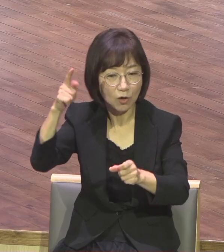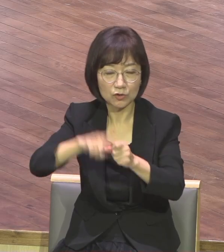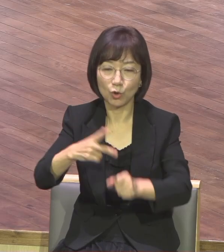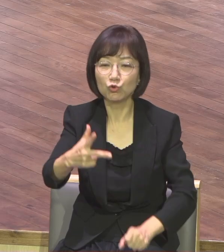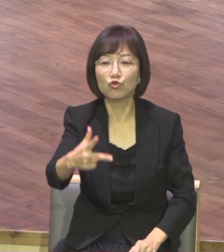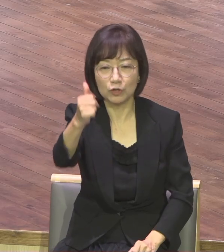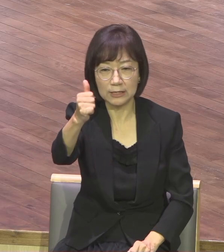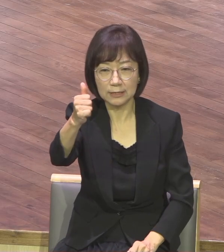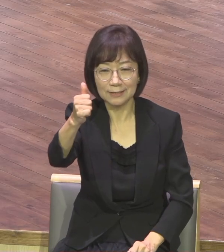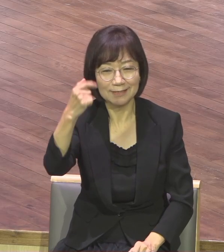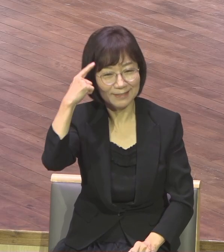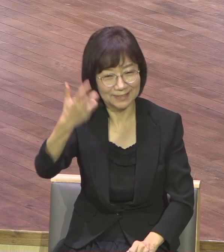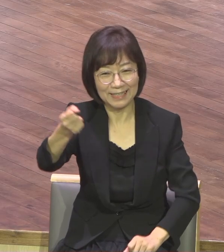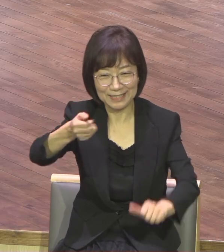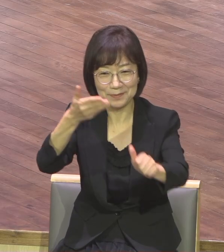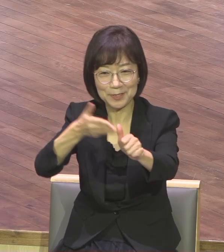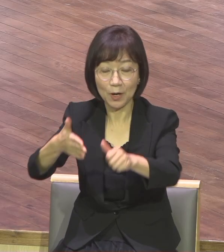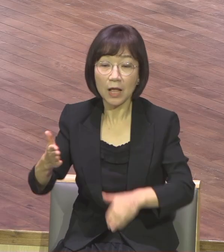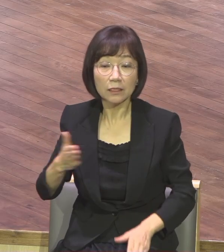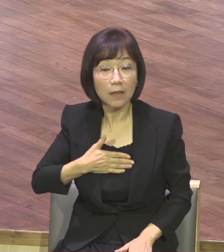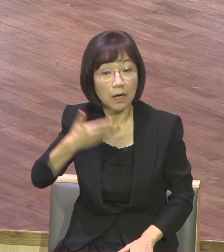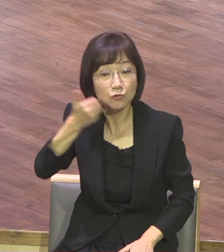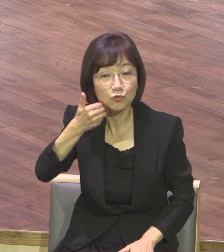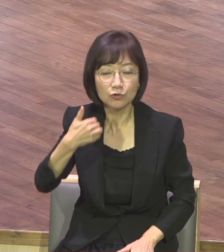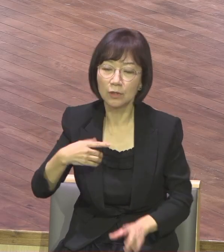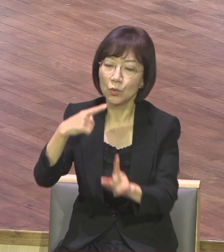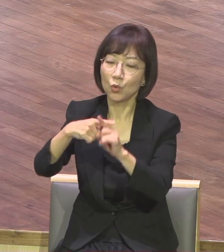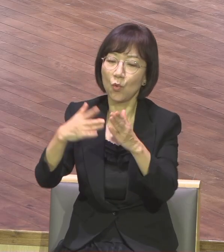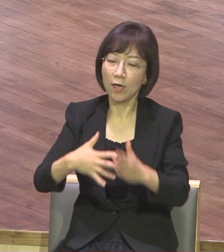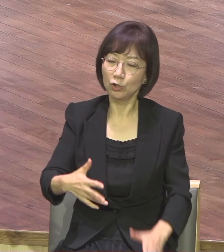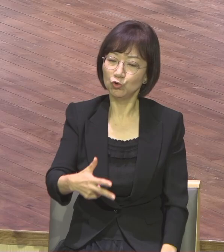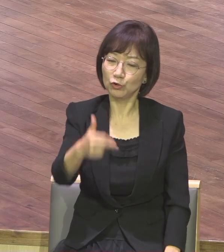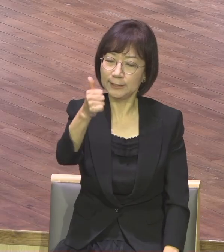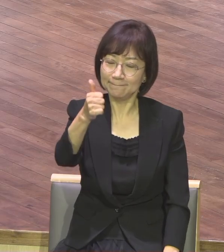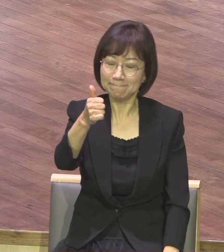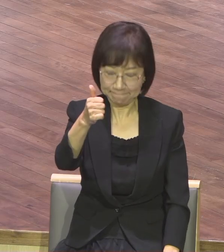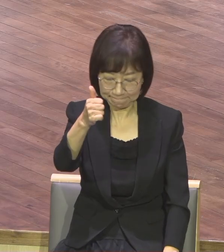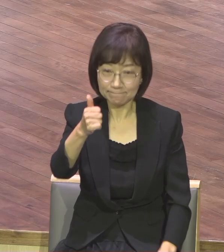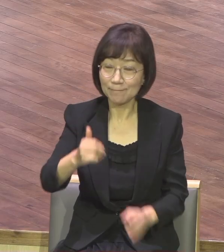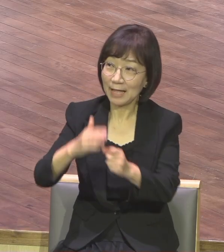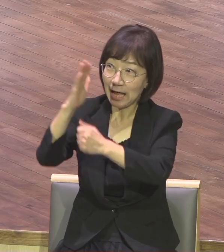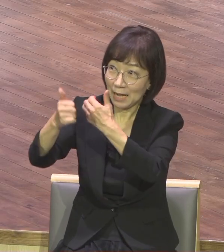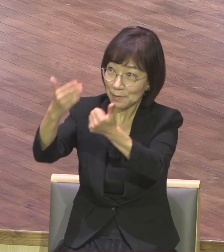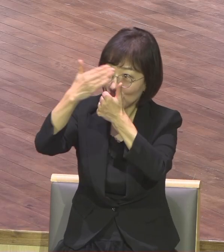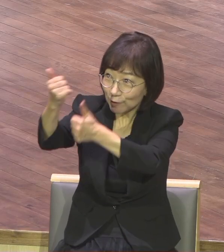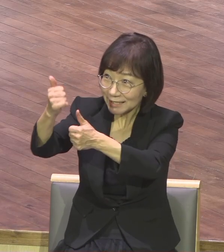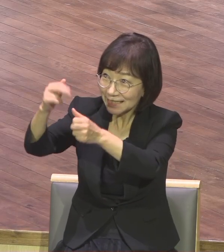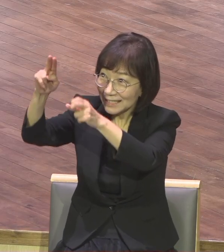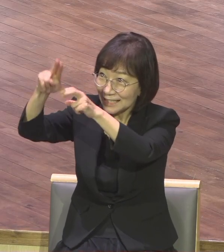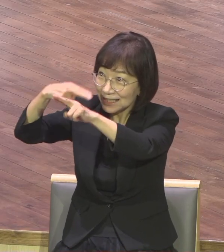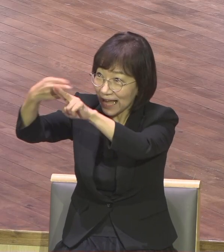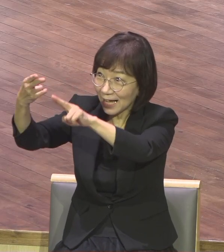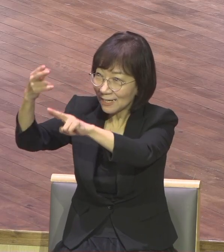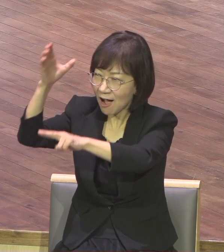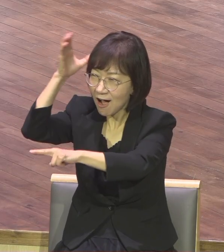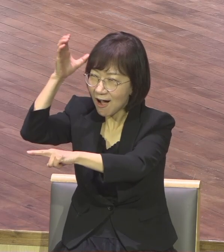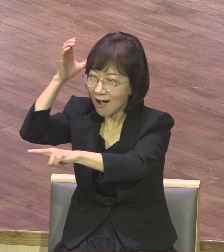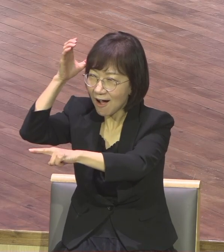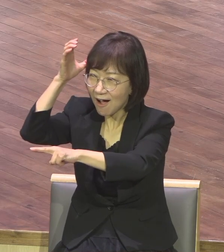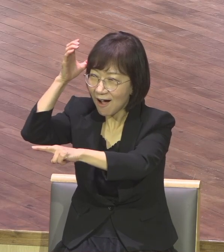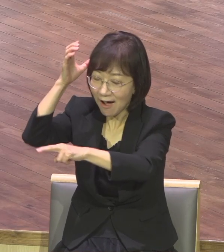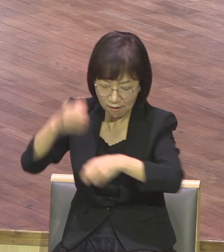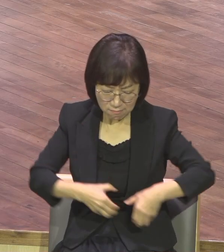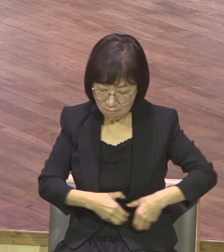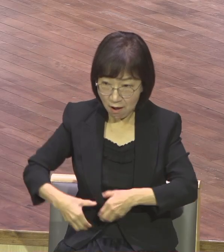가지시고 나는 이 교회 주인이다. 하나님께서 위에서 부르신 부름의 상을 위하여 여러분 주저하지 말고